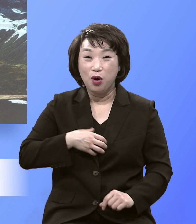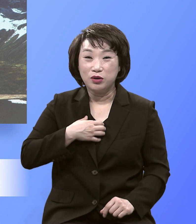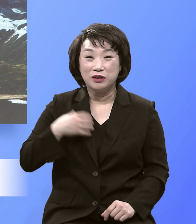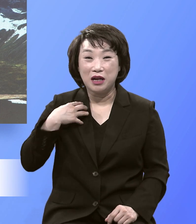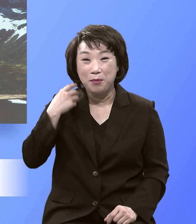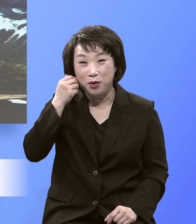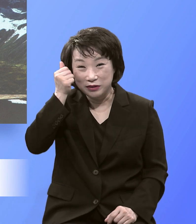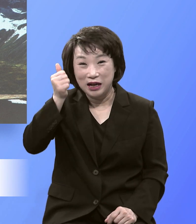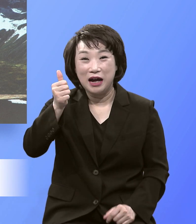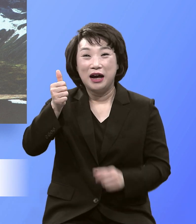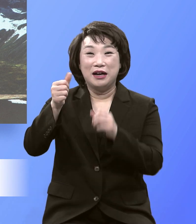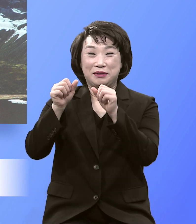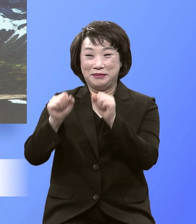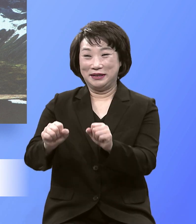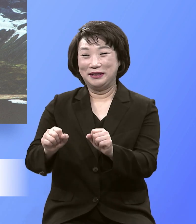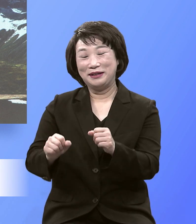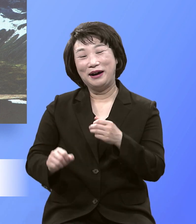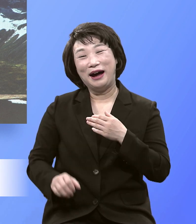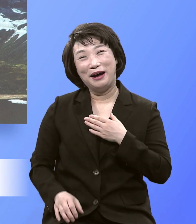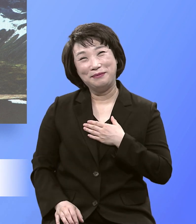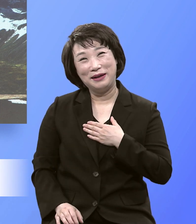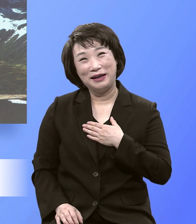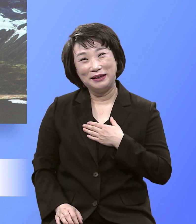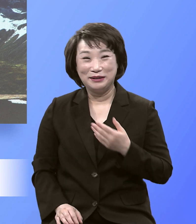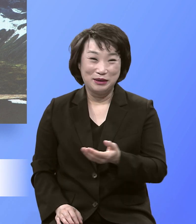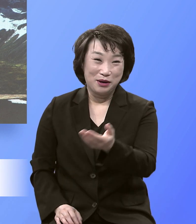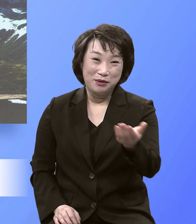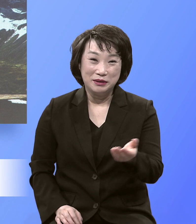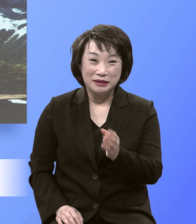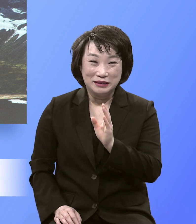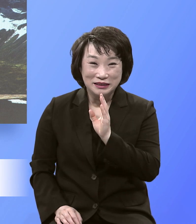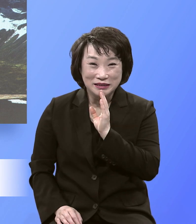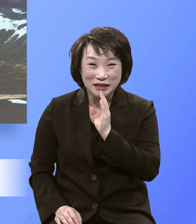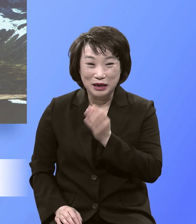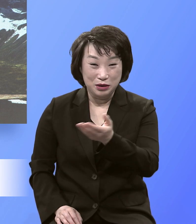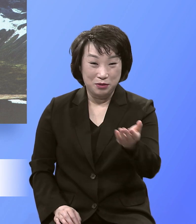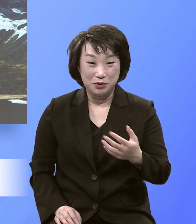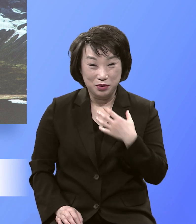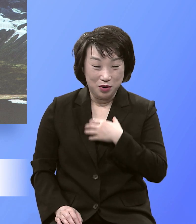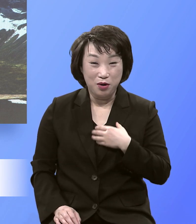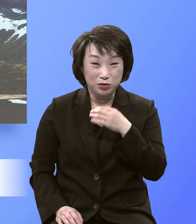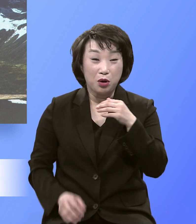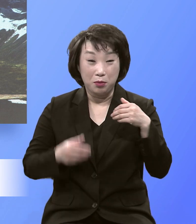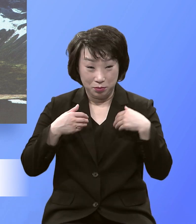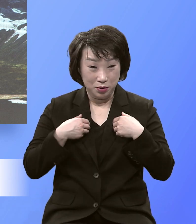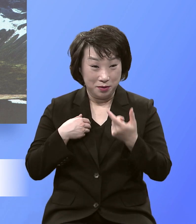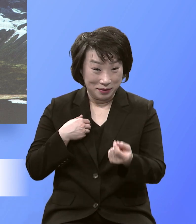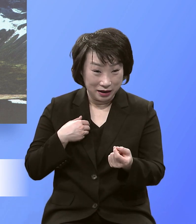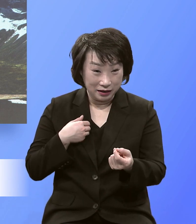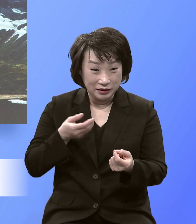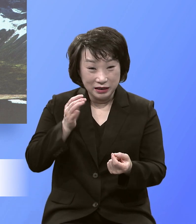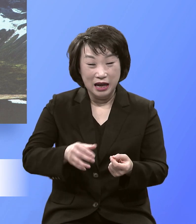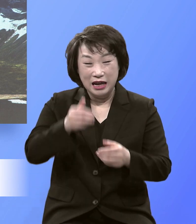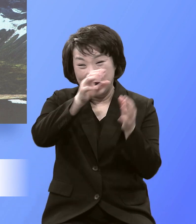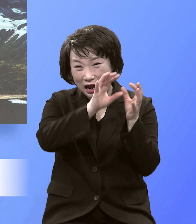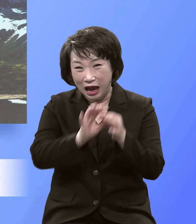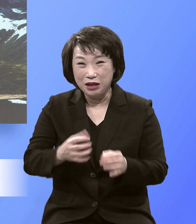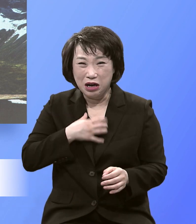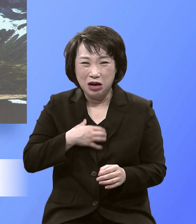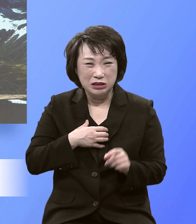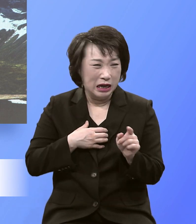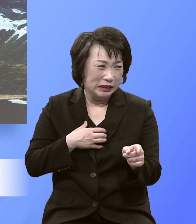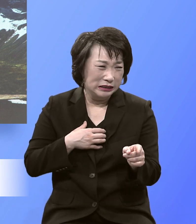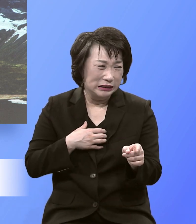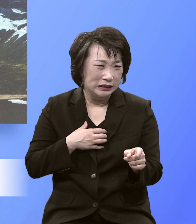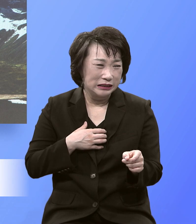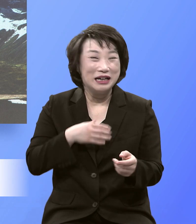담임 목사가 있다는 것이, 여러분 정말로 걱정하되 끝까지 염려의 대상이 되지